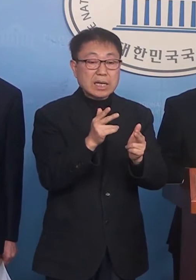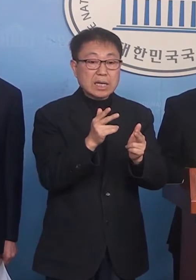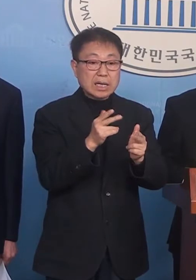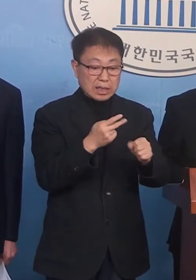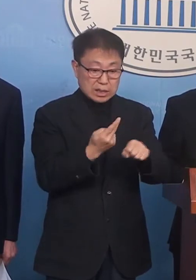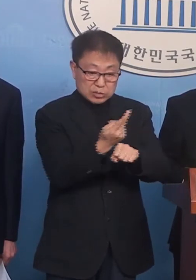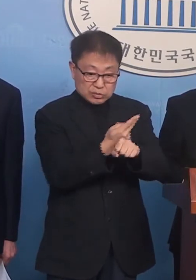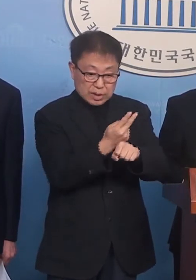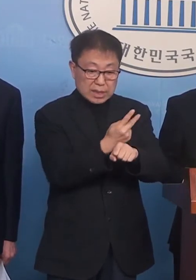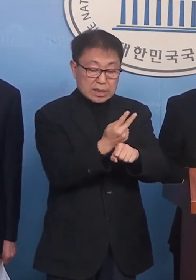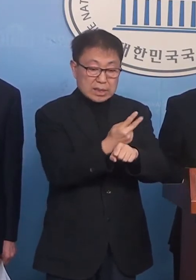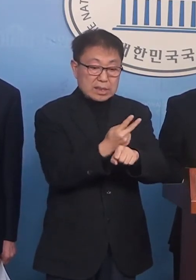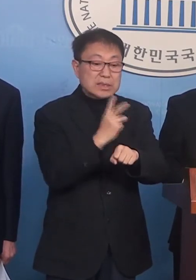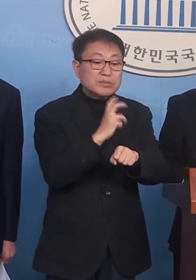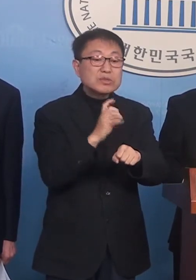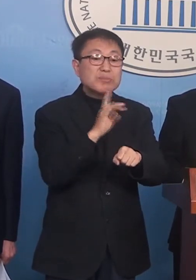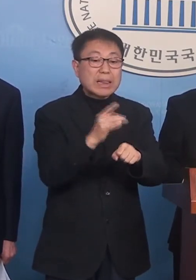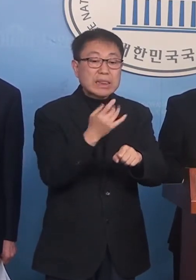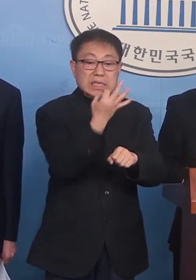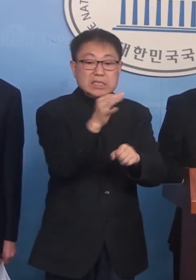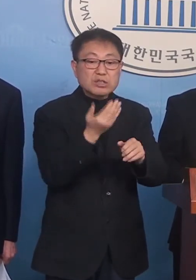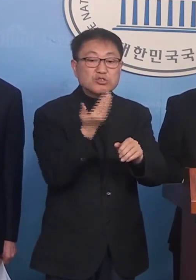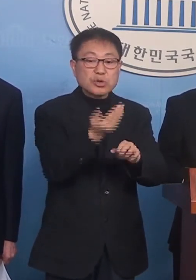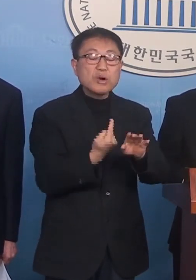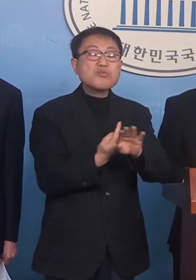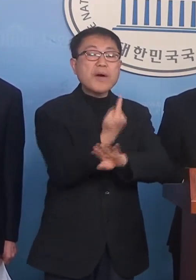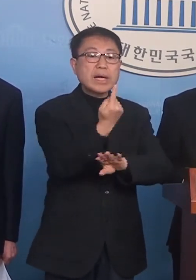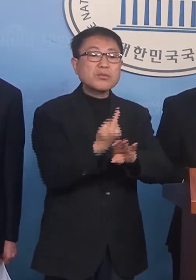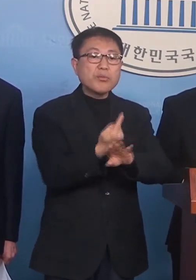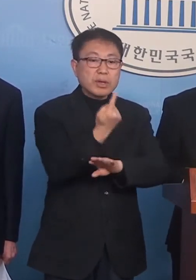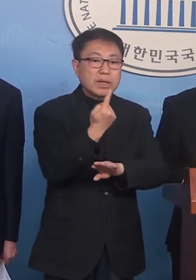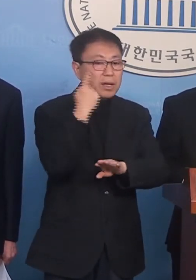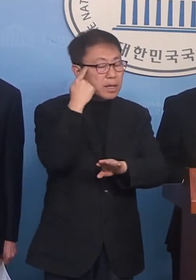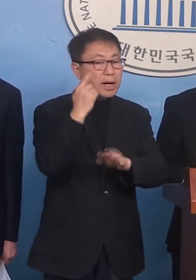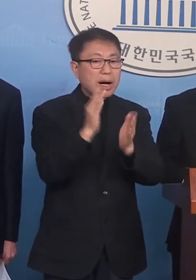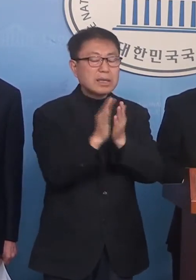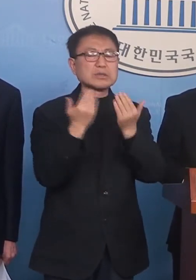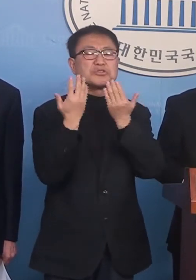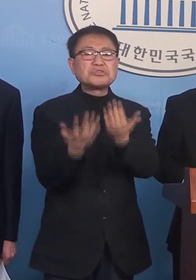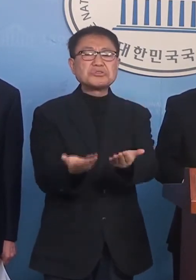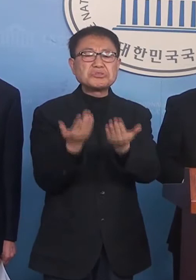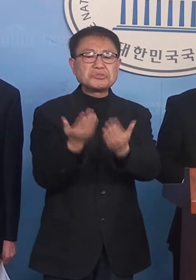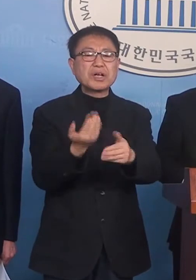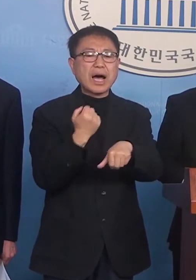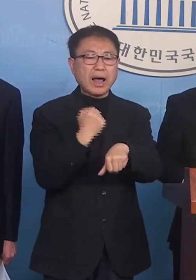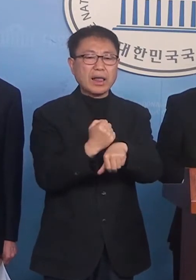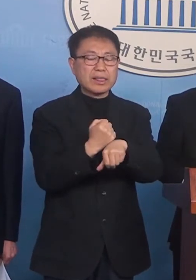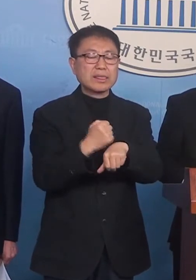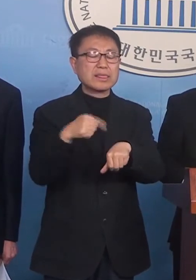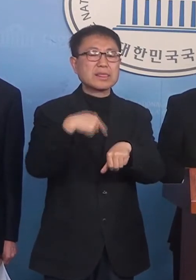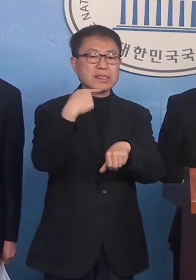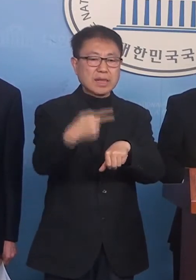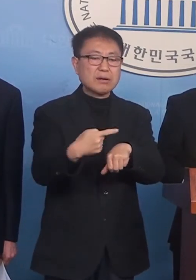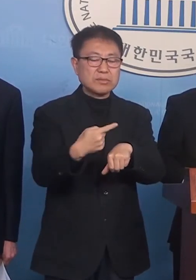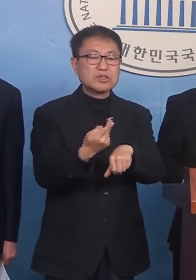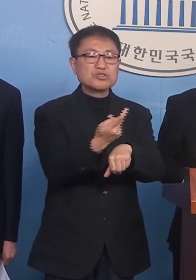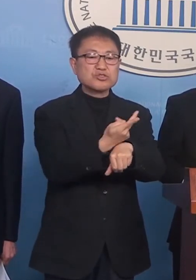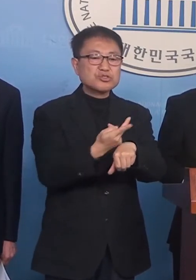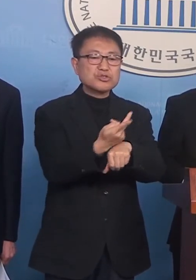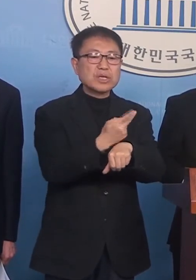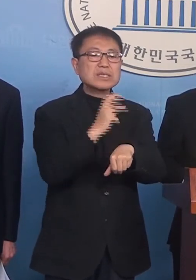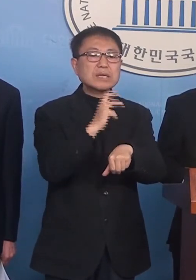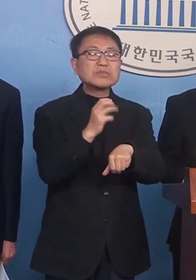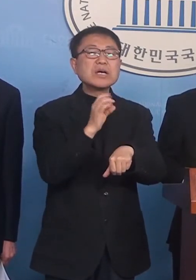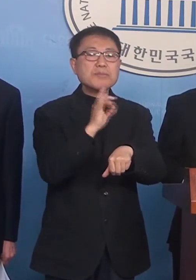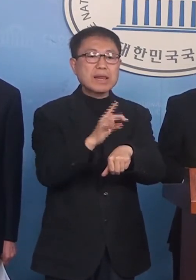2시간 30분으로만 인정하고 나머지 시간은 다 휴게 시간으로 처리한 다음 2시간